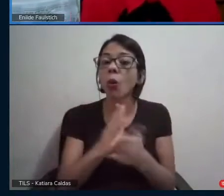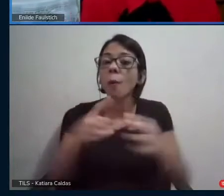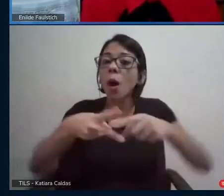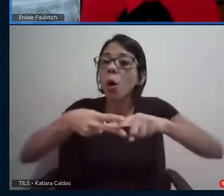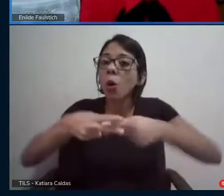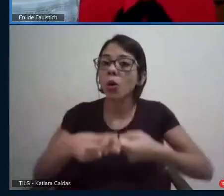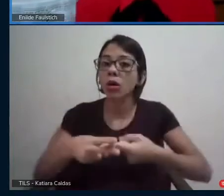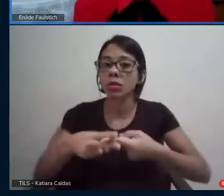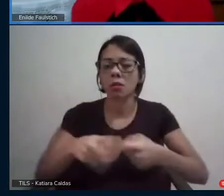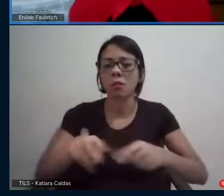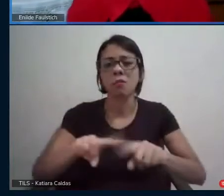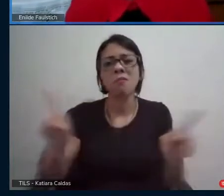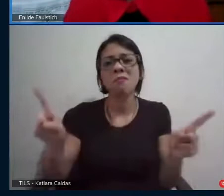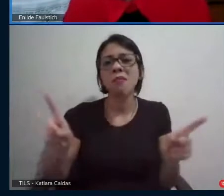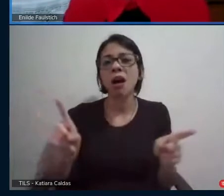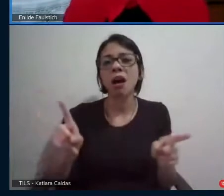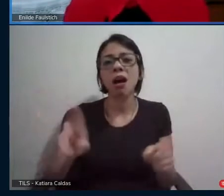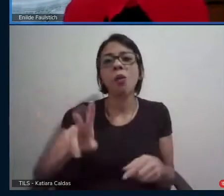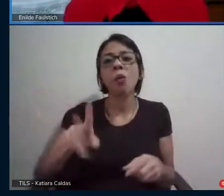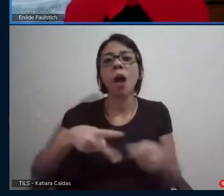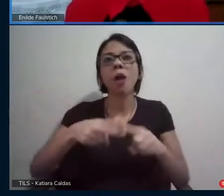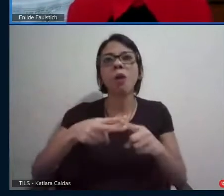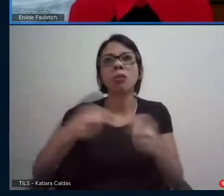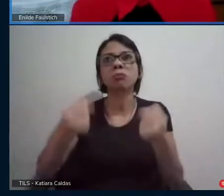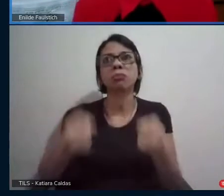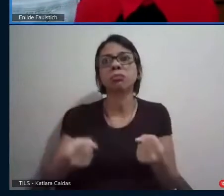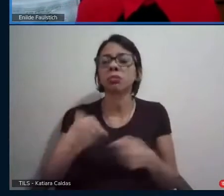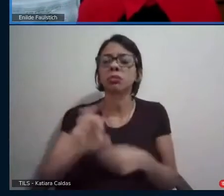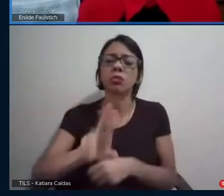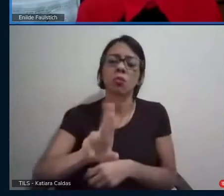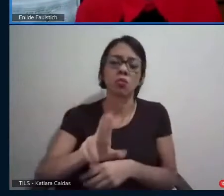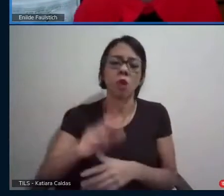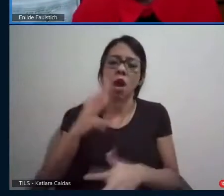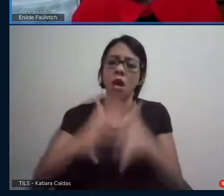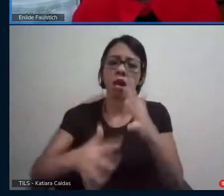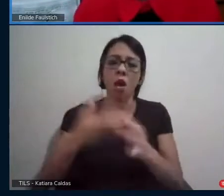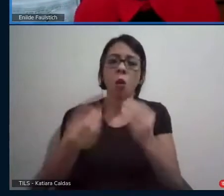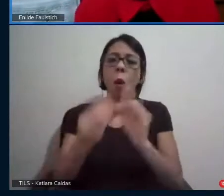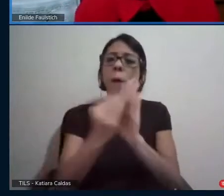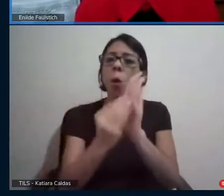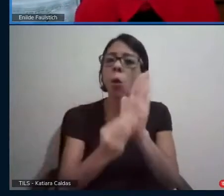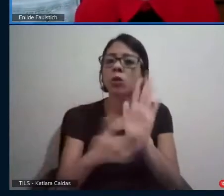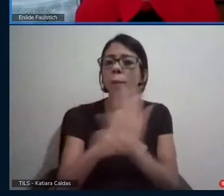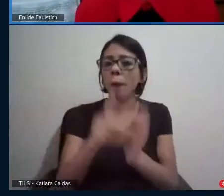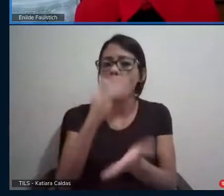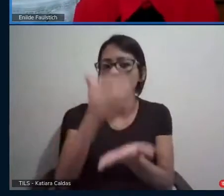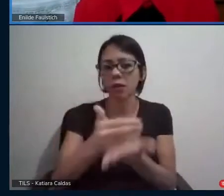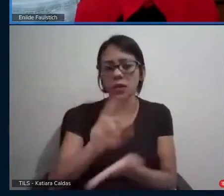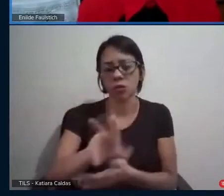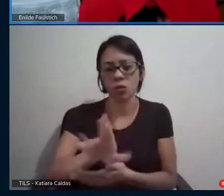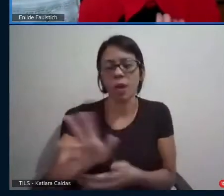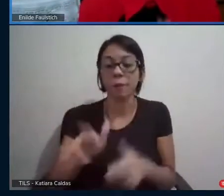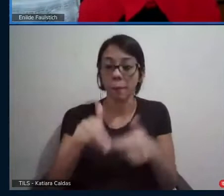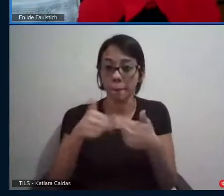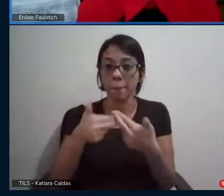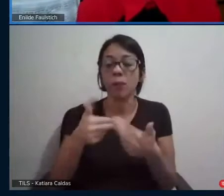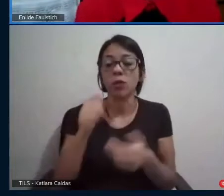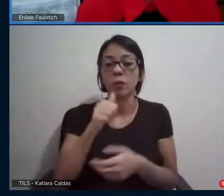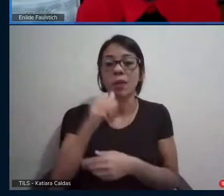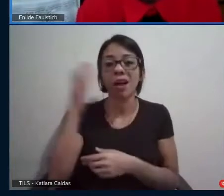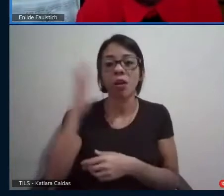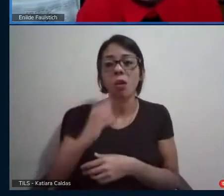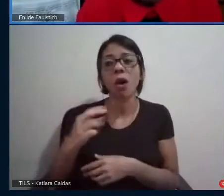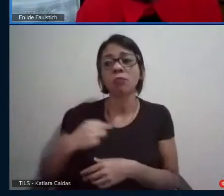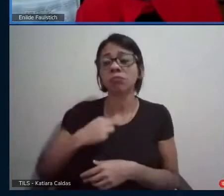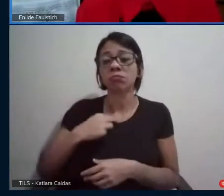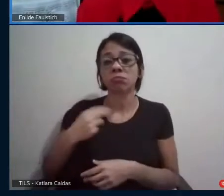não são correções que afetem diretamente a questão do conteúdo da tese. Por isso, a professora Cleide, como ela